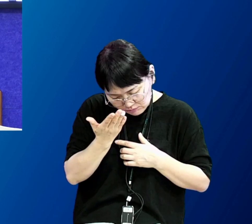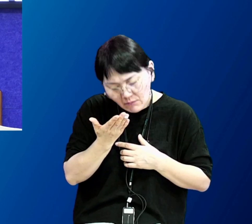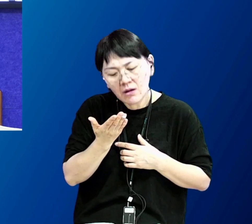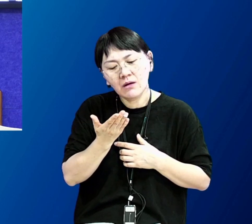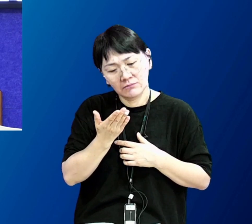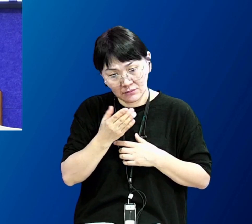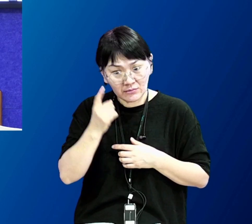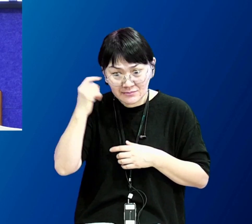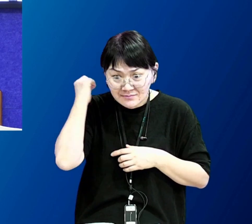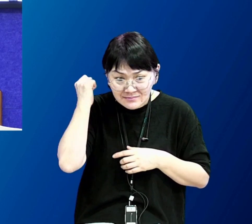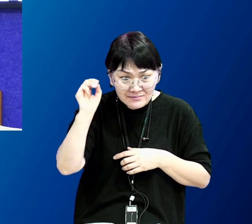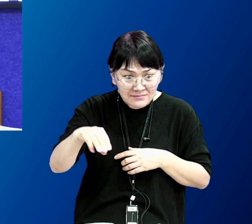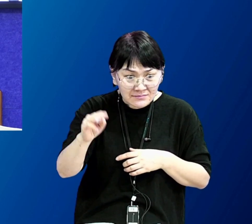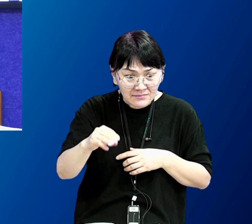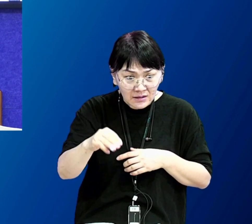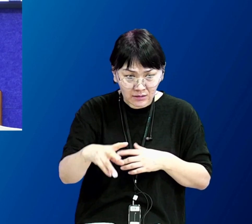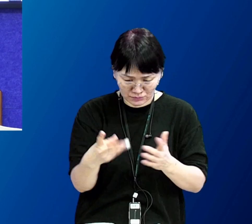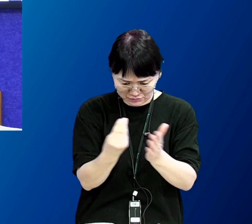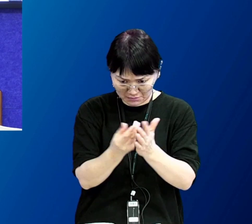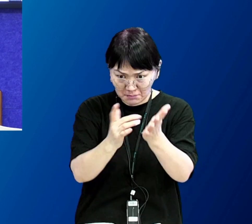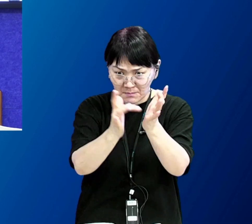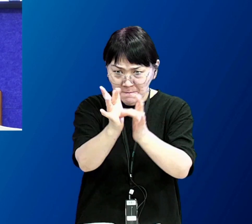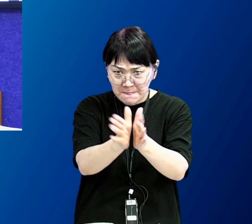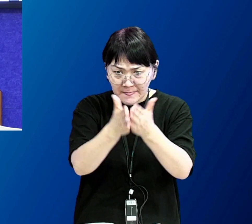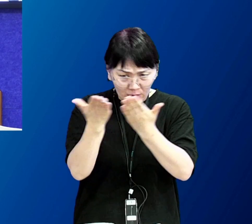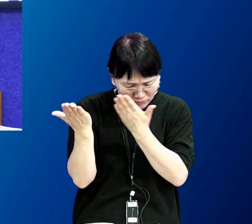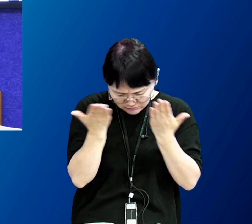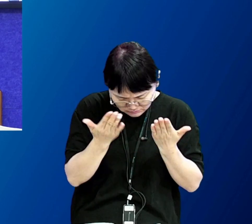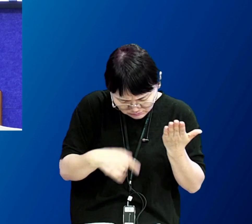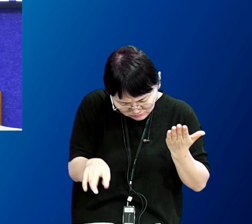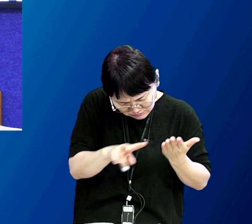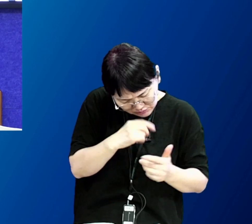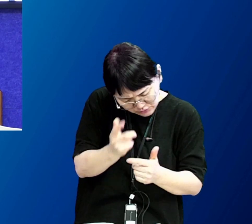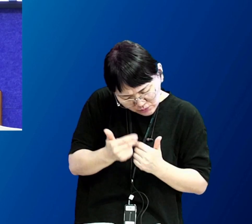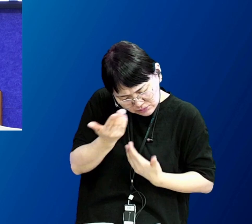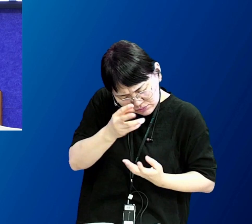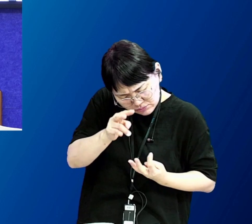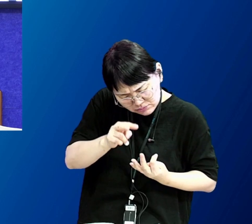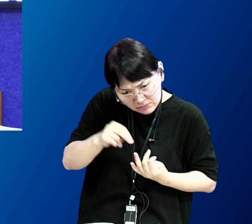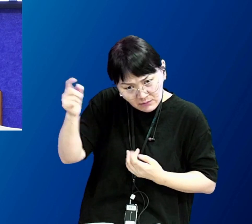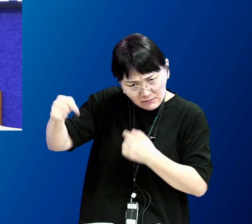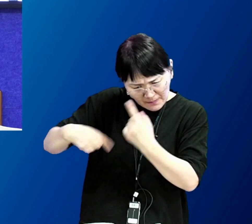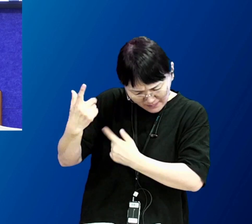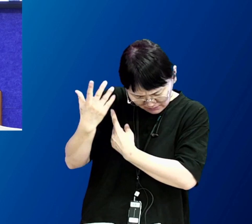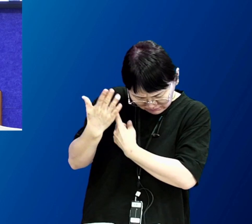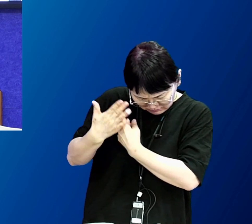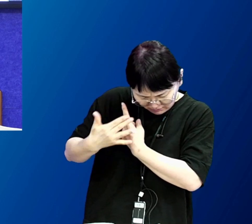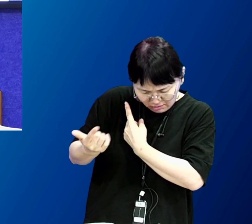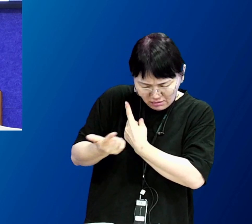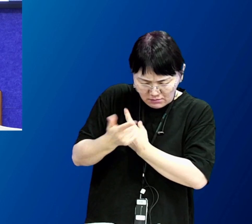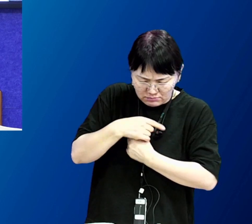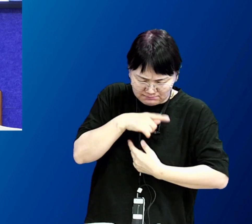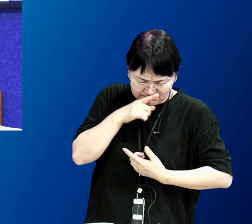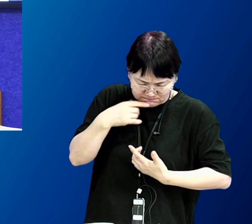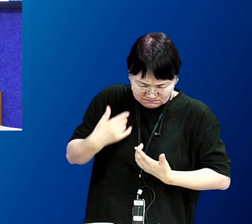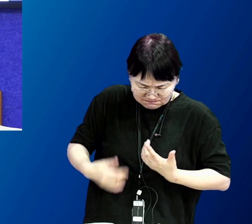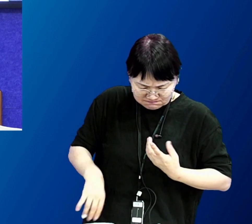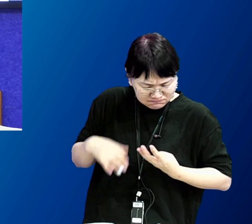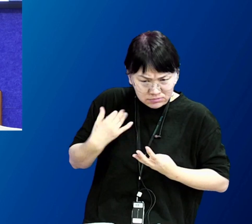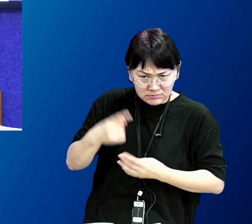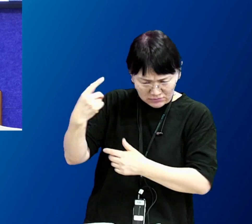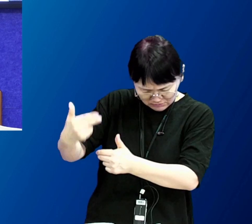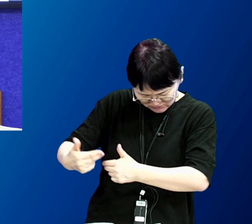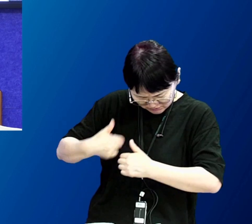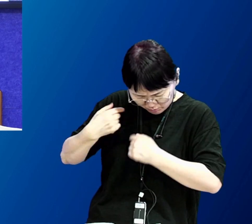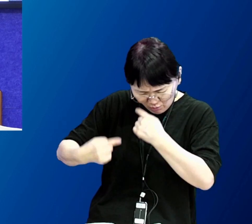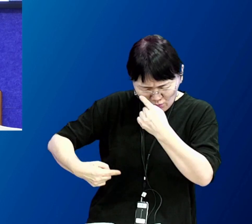Библийг уншаад үзүүлнэ. Эзний намайг хайрсан тэр хайрыг эзэн надад ямар их хайртай вэ гэдгийг эзний